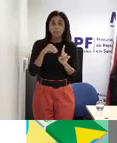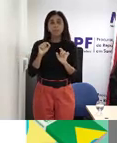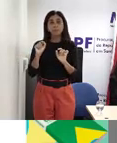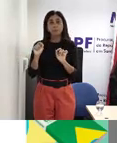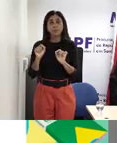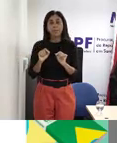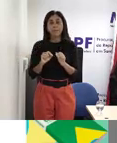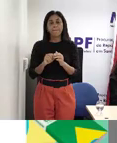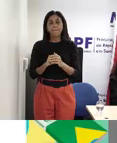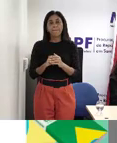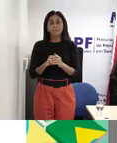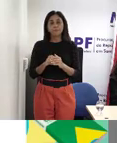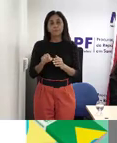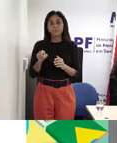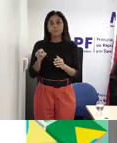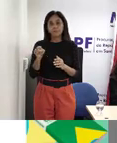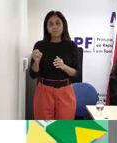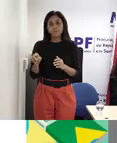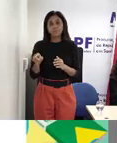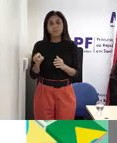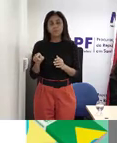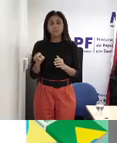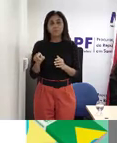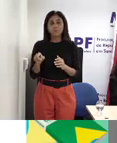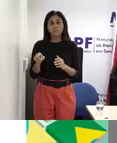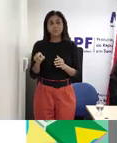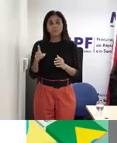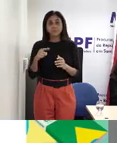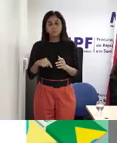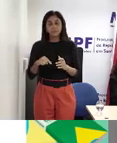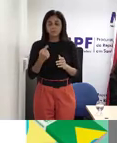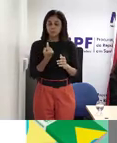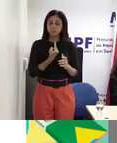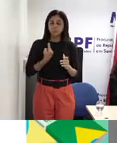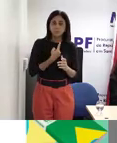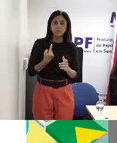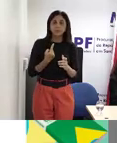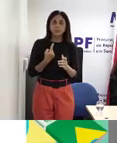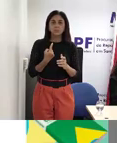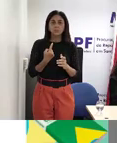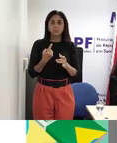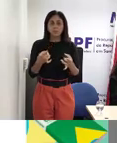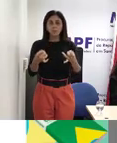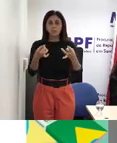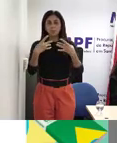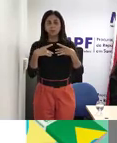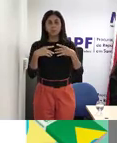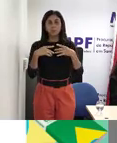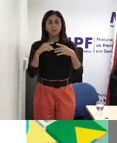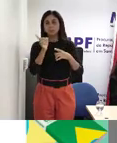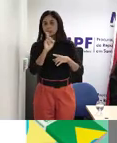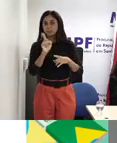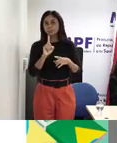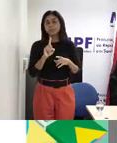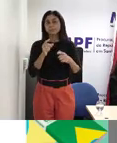estar completamente desnudados você vê aqui pelo princípio da proteção integral da criança do adolescente é indispensável